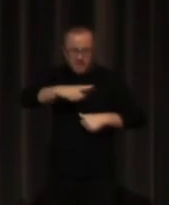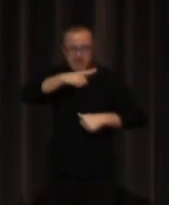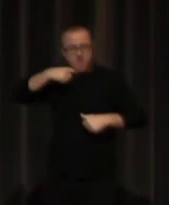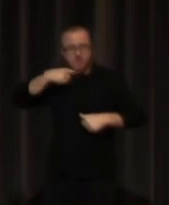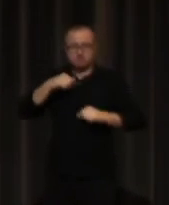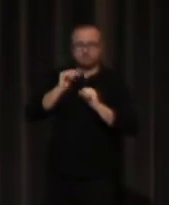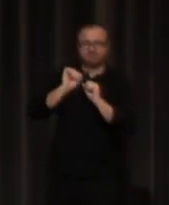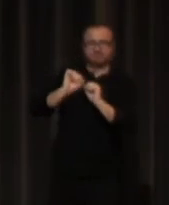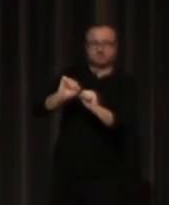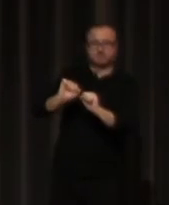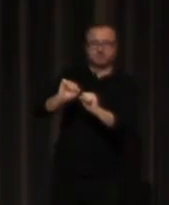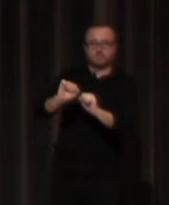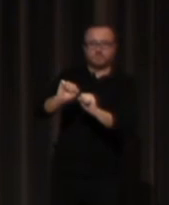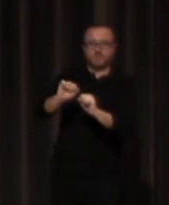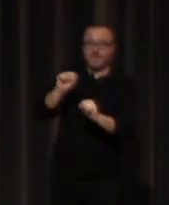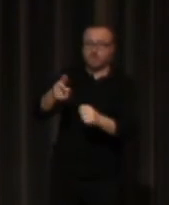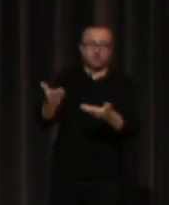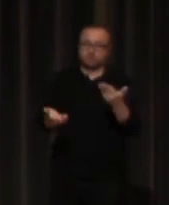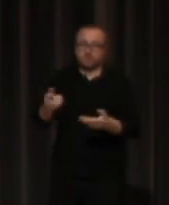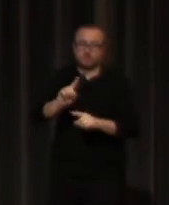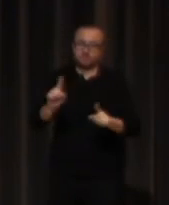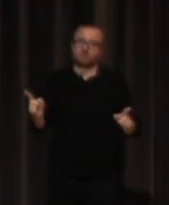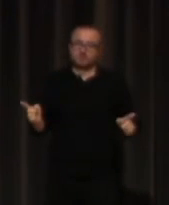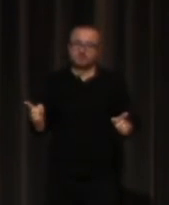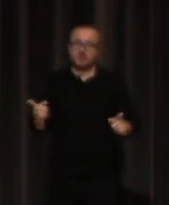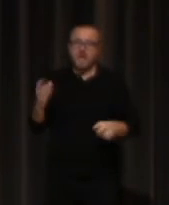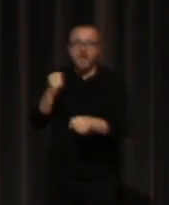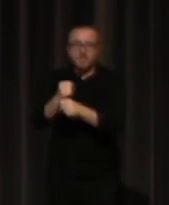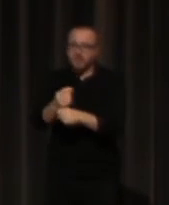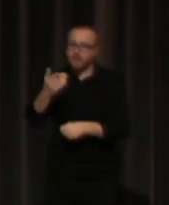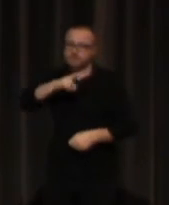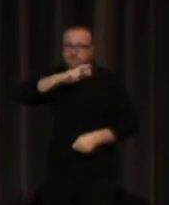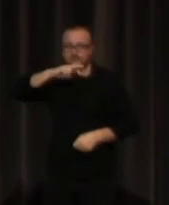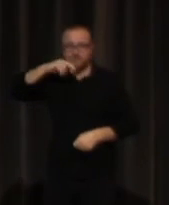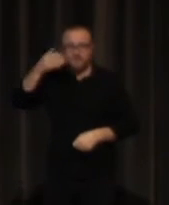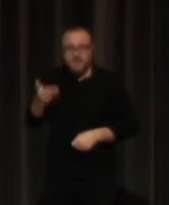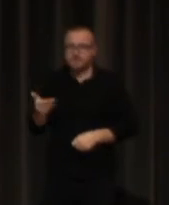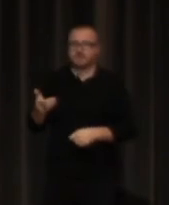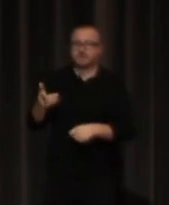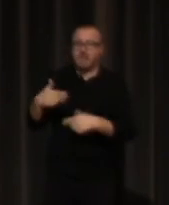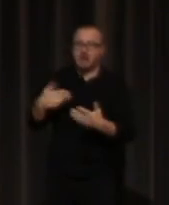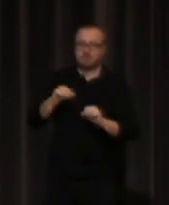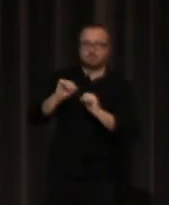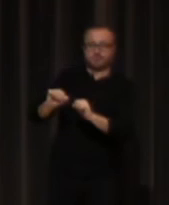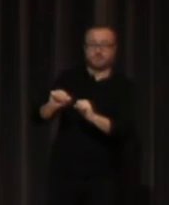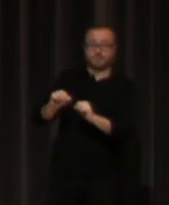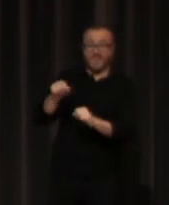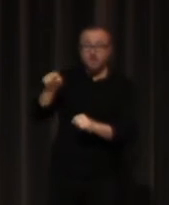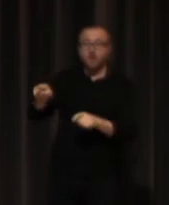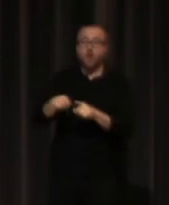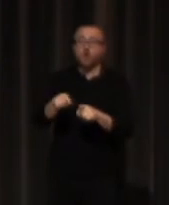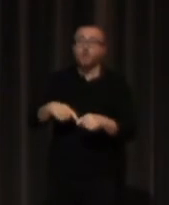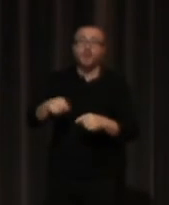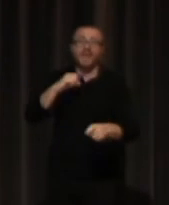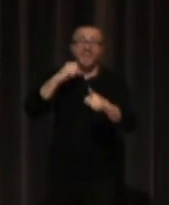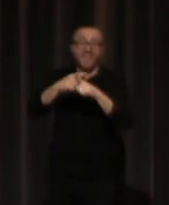que fem, és una gran injustícia, perquè llegint la poesia o la literatura d'aquesta manera oblidem les ferides que